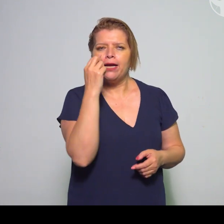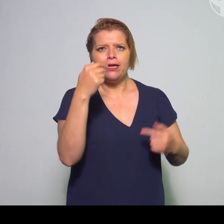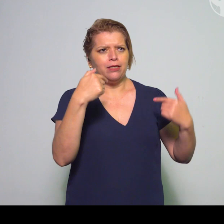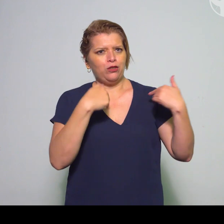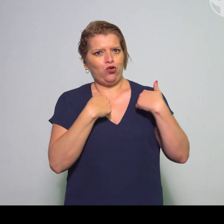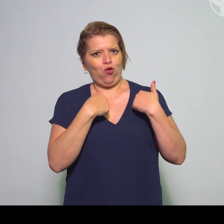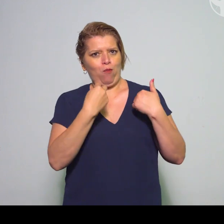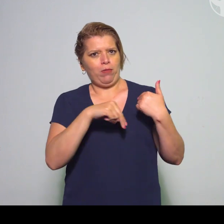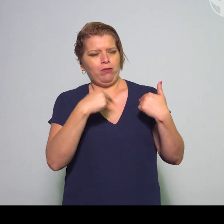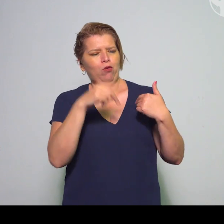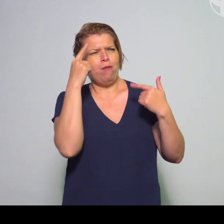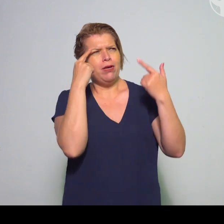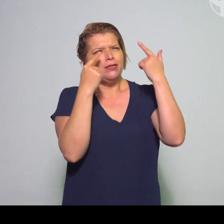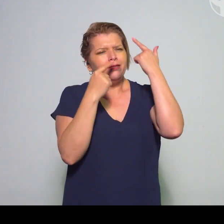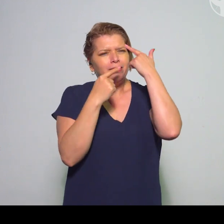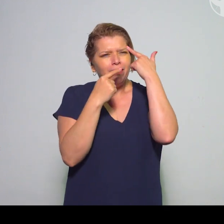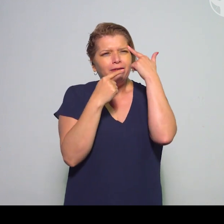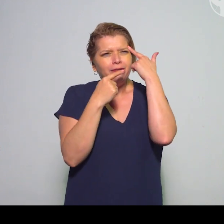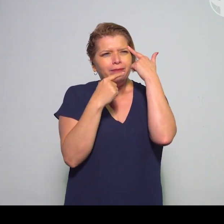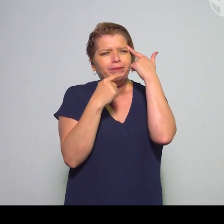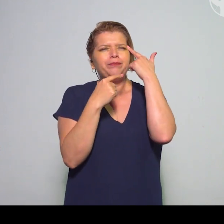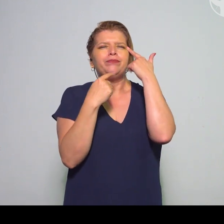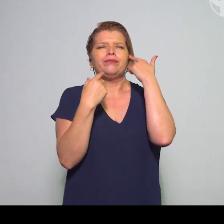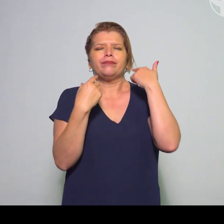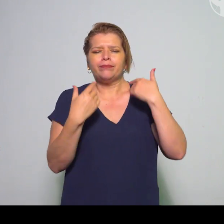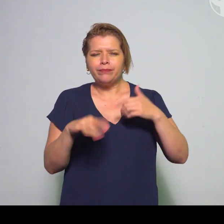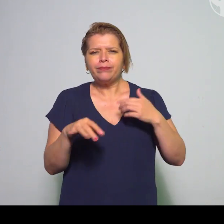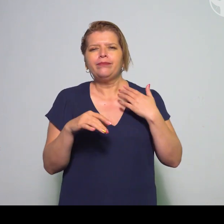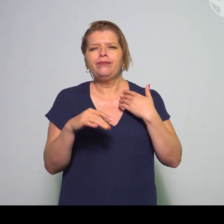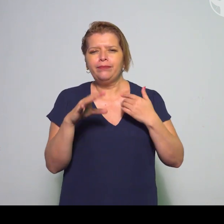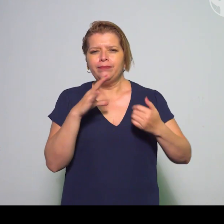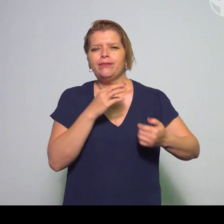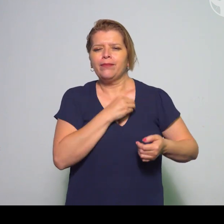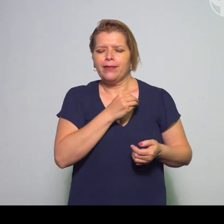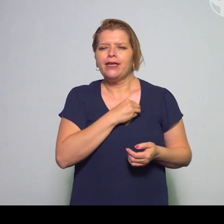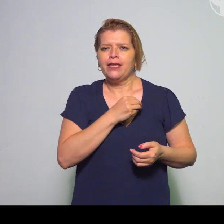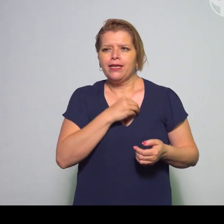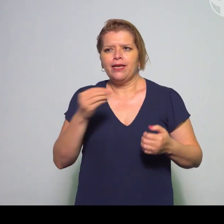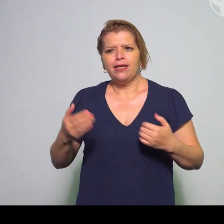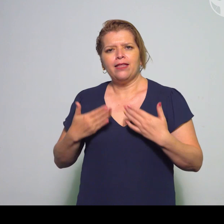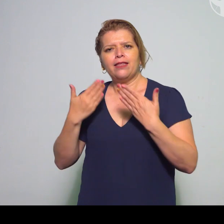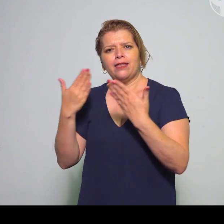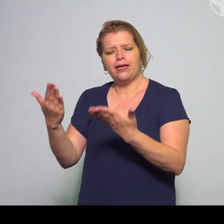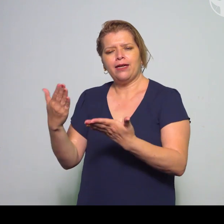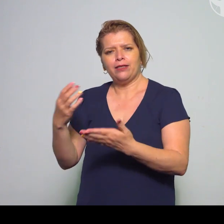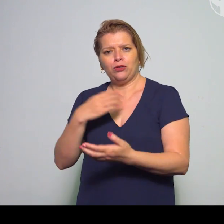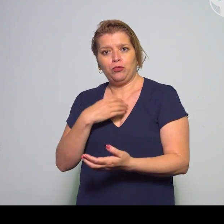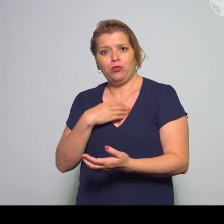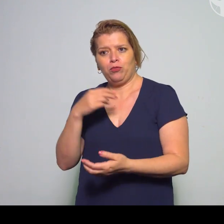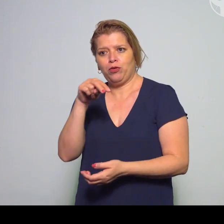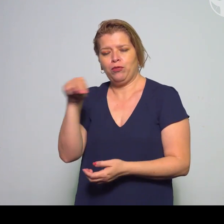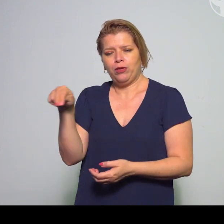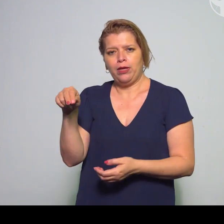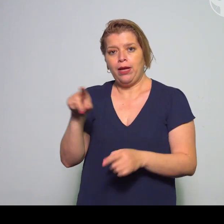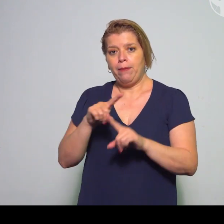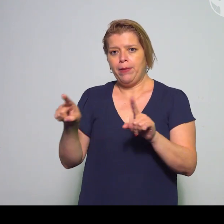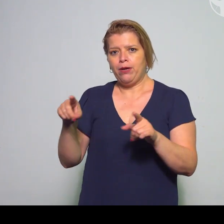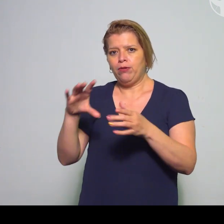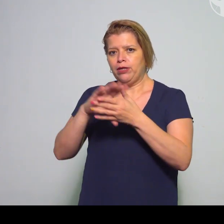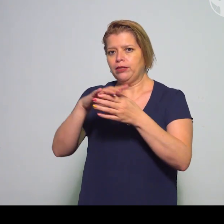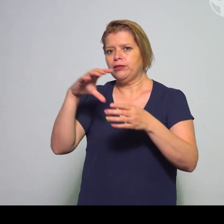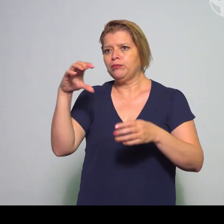pensar, qué ganas hubiera tenido Zacarías de ponerle su nombre a ese hijo tan deseado. Pero hasta